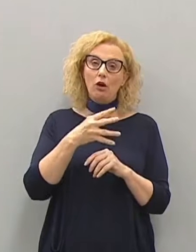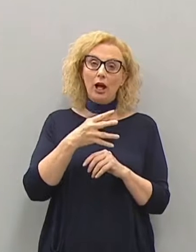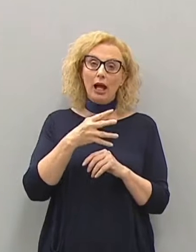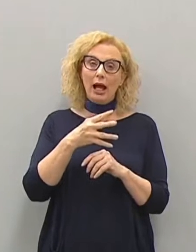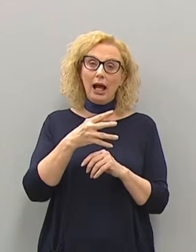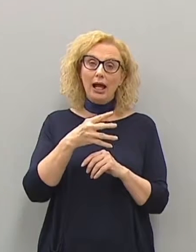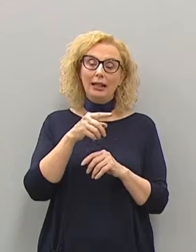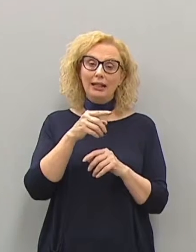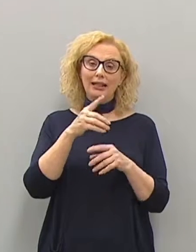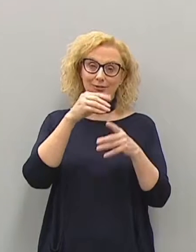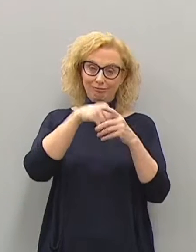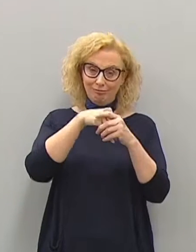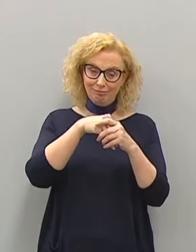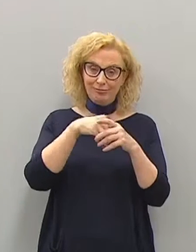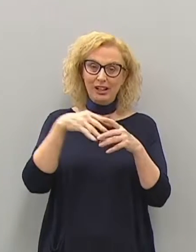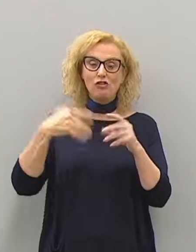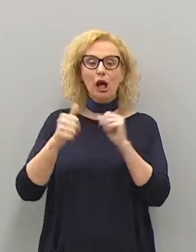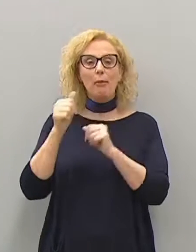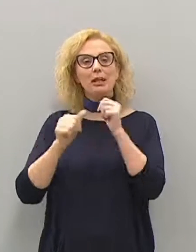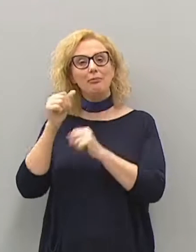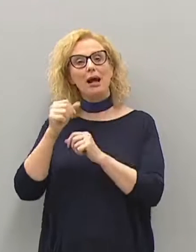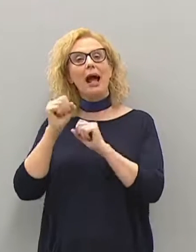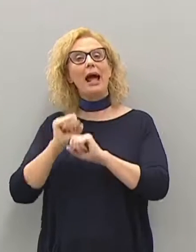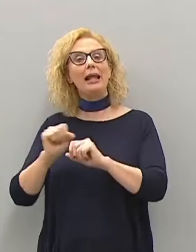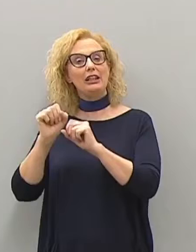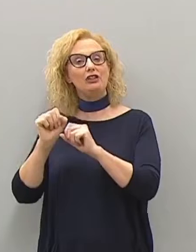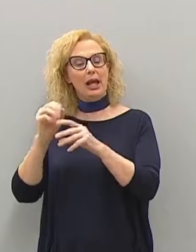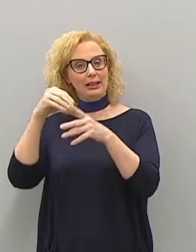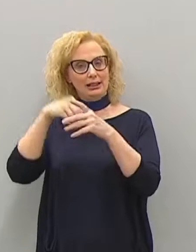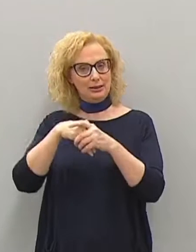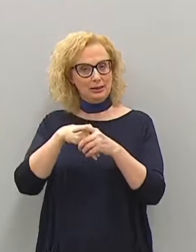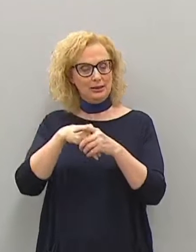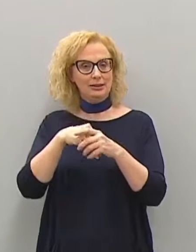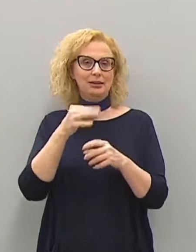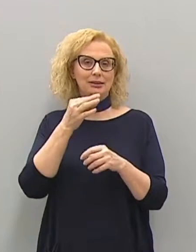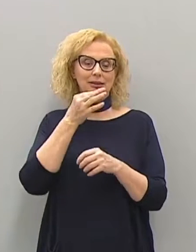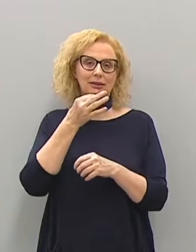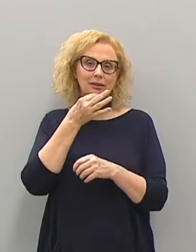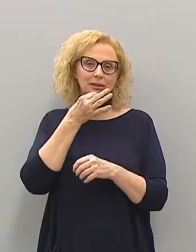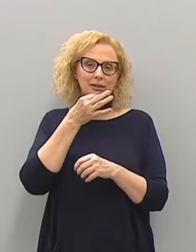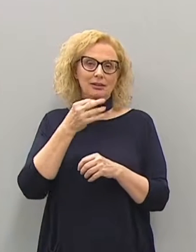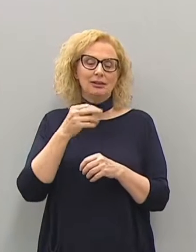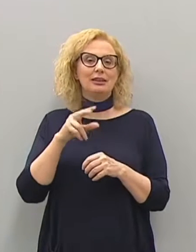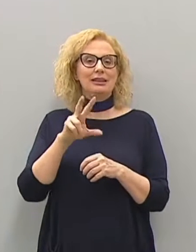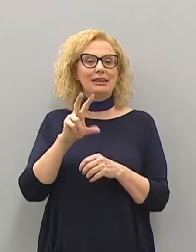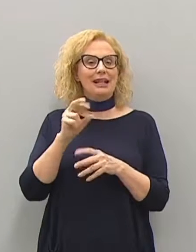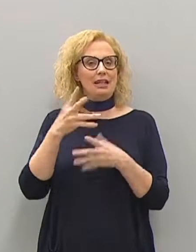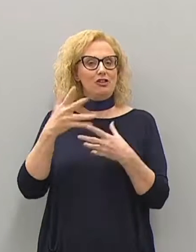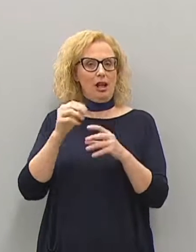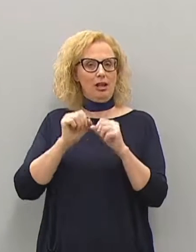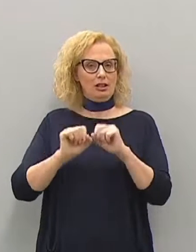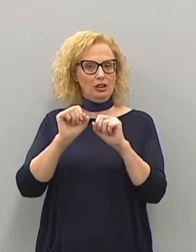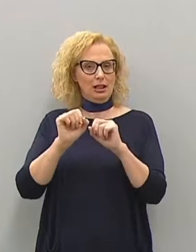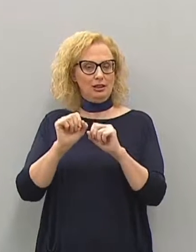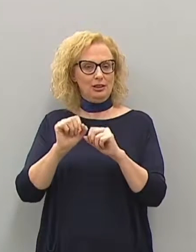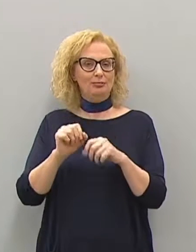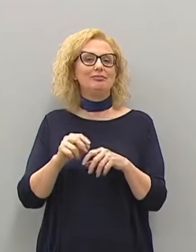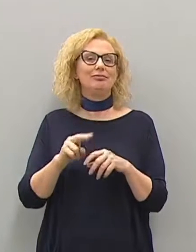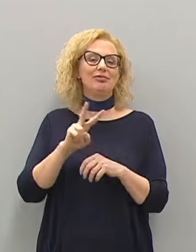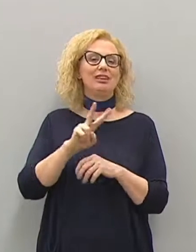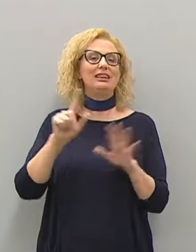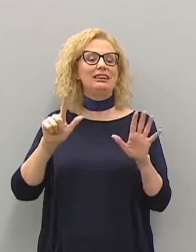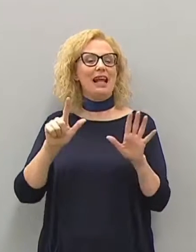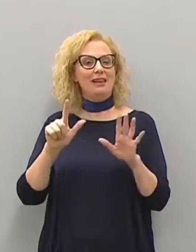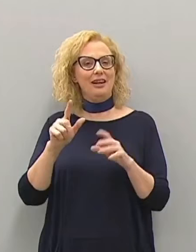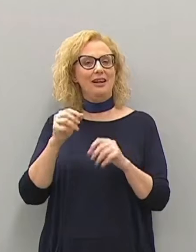stati conteggiati come antigienici quindi abbiamo 84 molecolari 30 molecolari giant igienici 27 antigienici questo